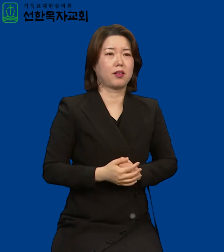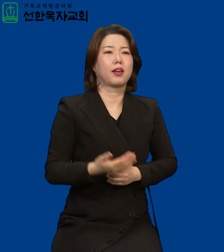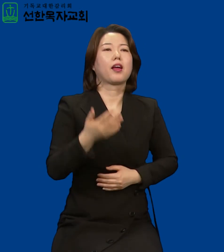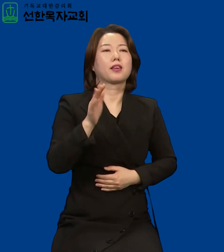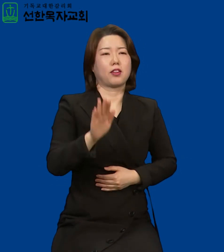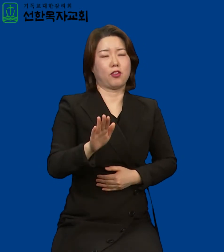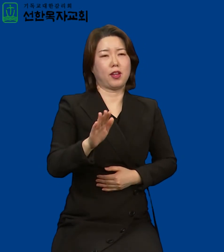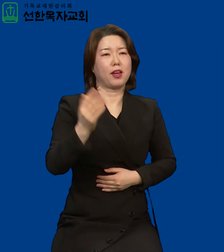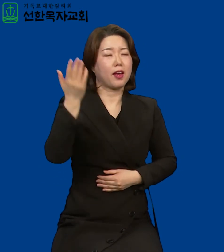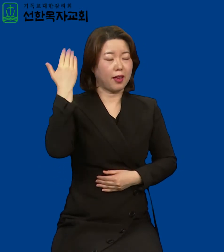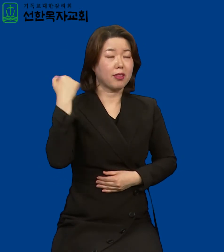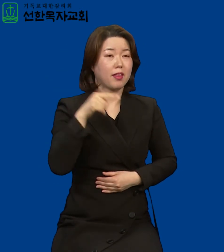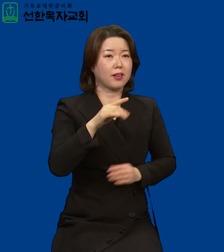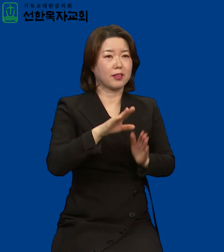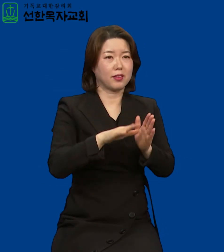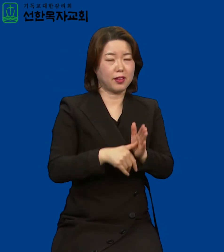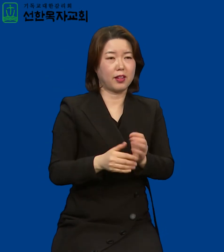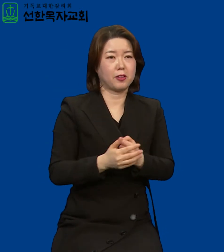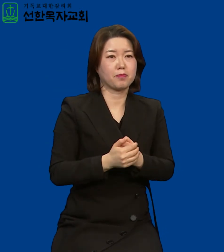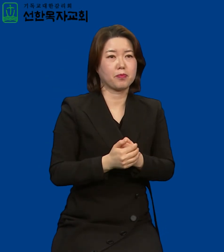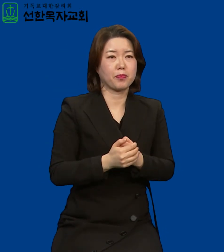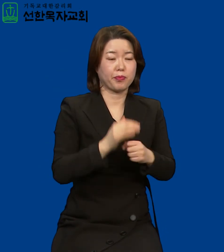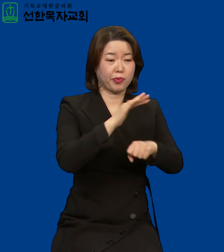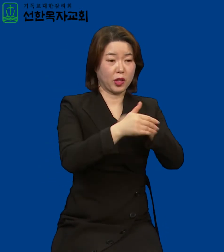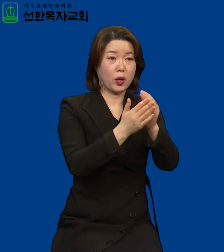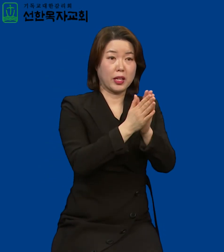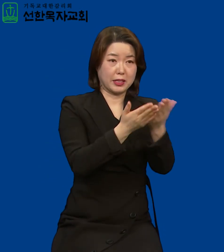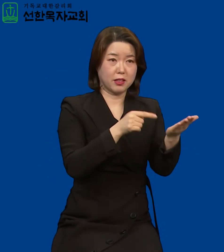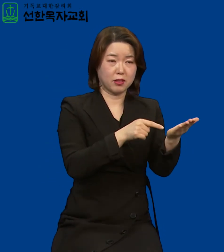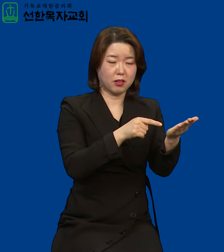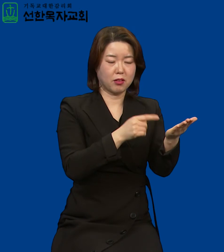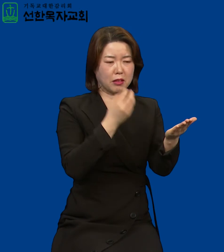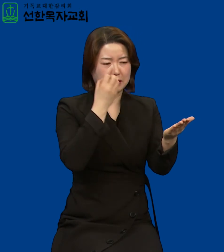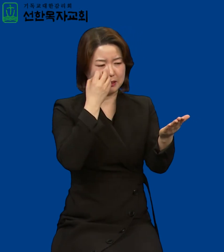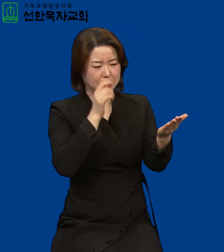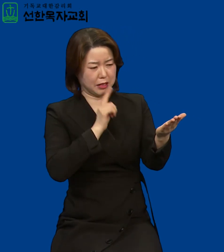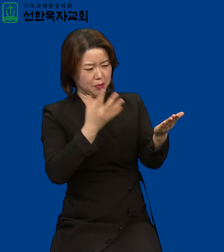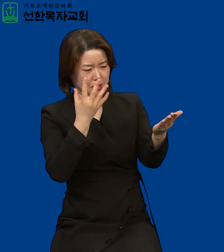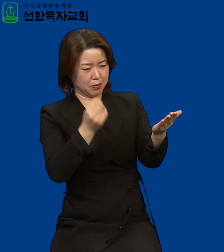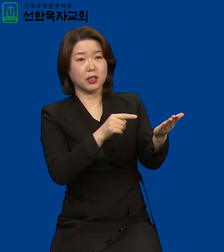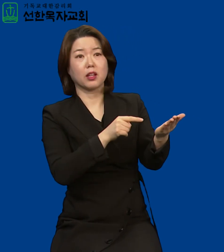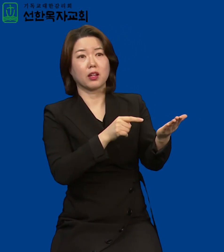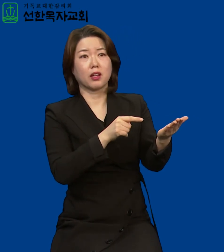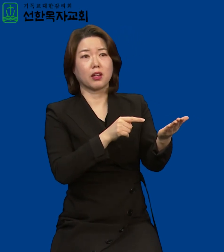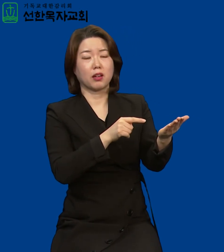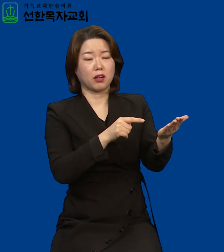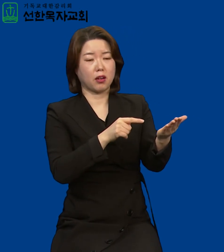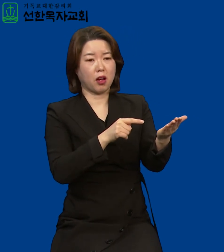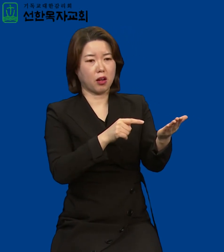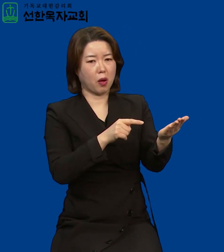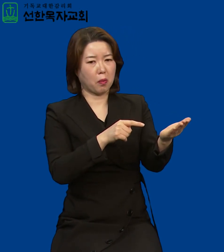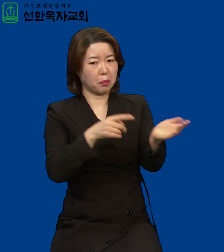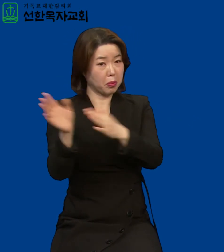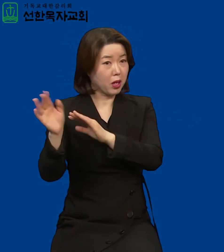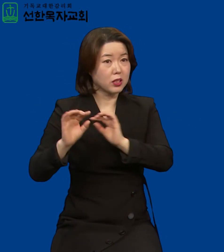그러나 그때 성경은 참 이상한 말도 다 하는구나, 그렇게 넘기지